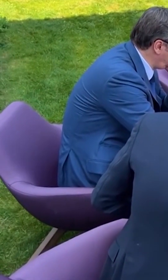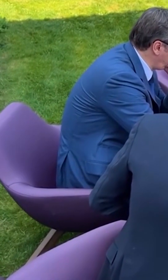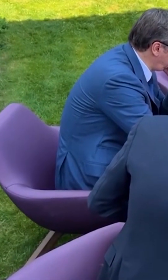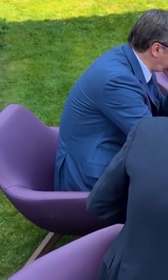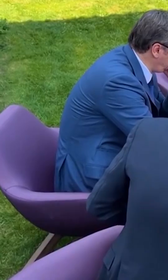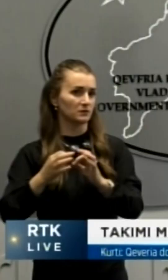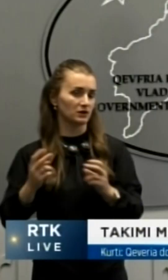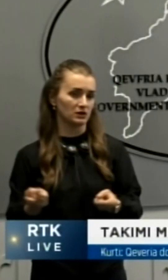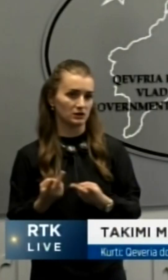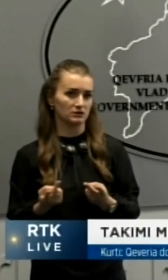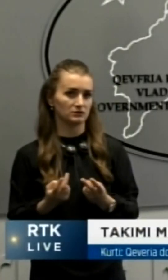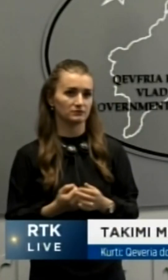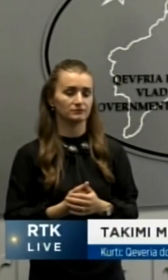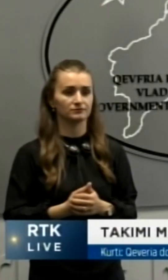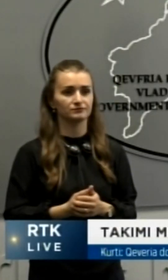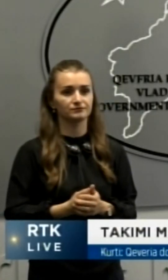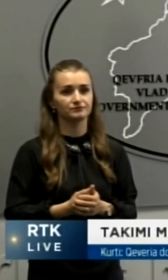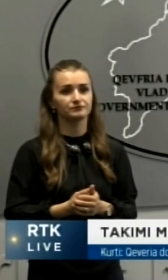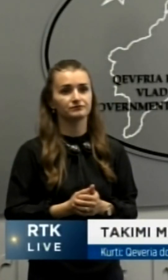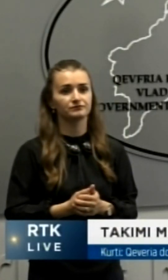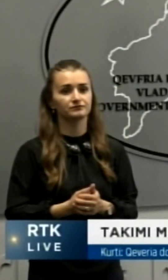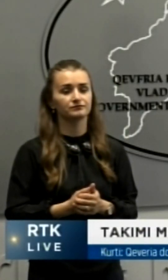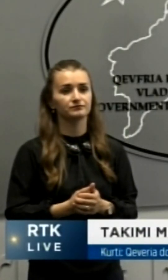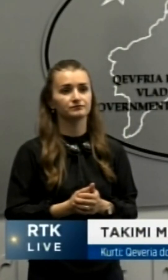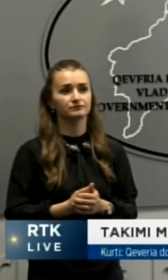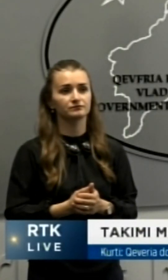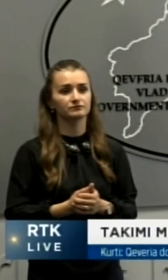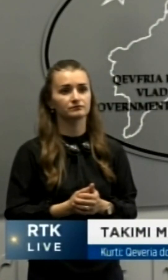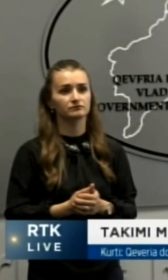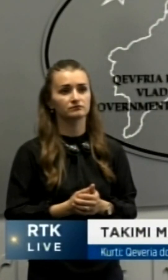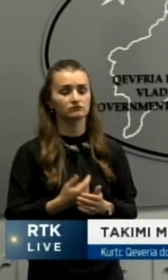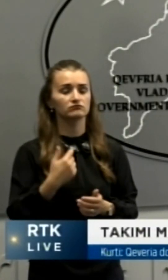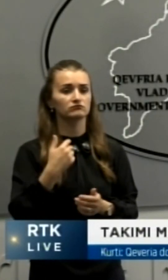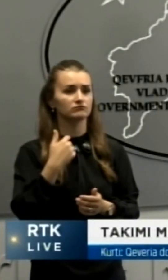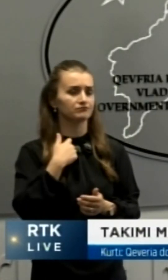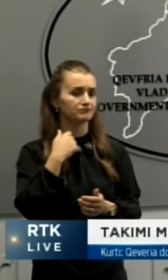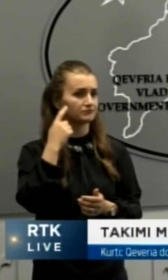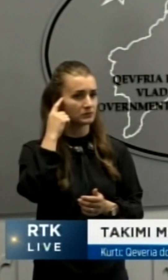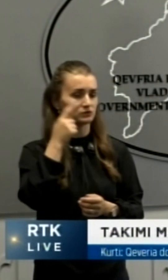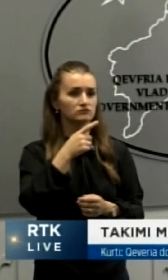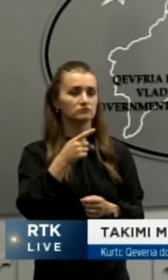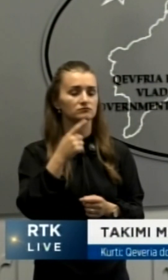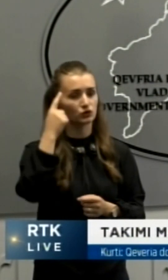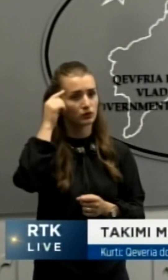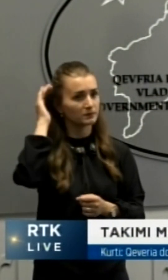dhe Bujanoc. Unë nuk kam dyshim që kryeministri i Republikës Shqipërisë zotëri Edi Rama